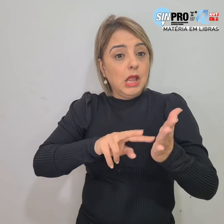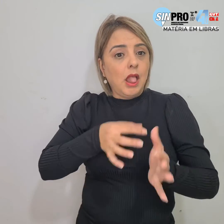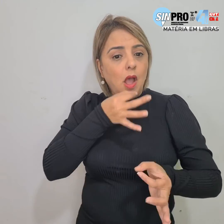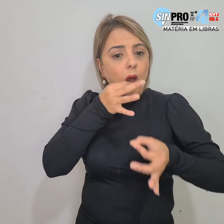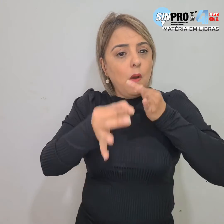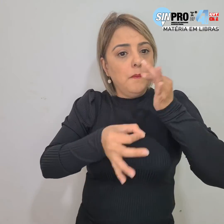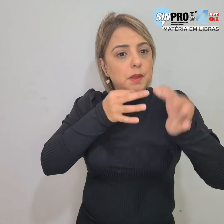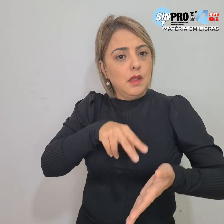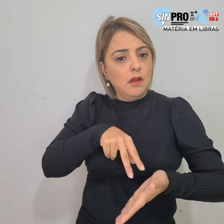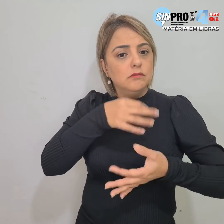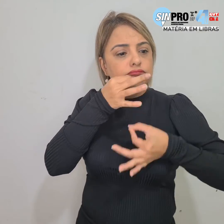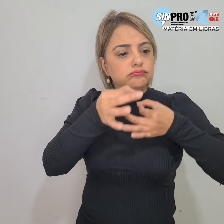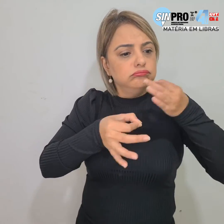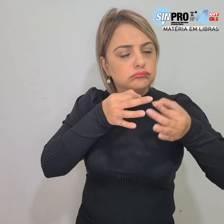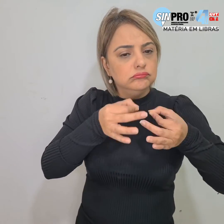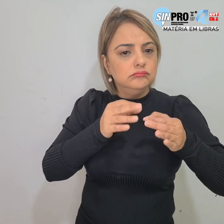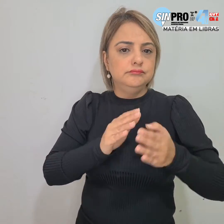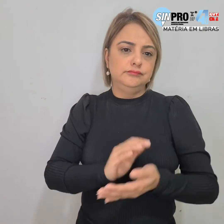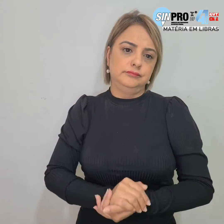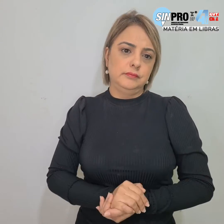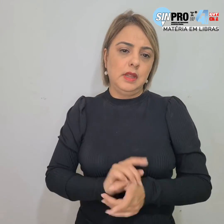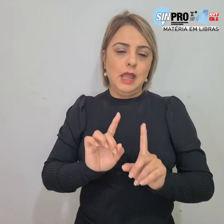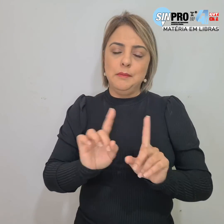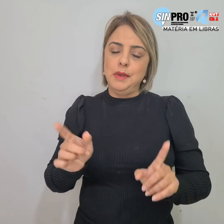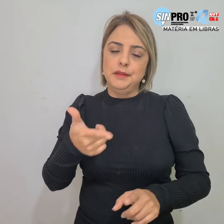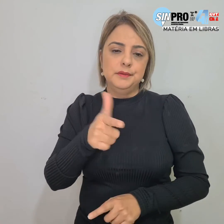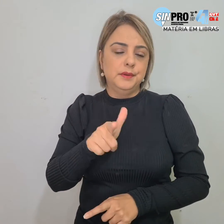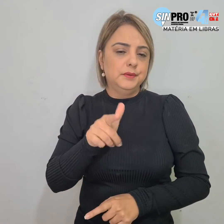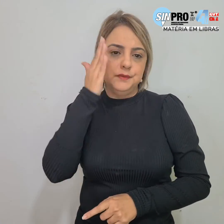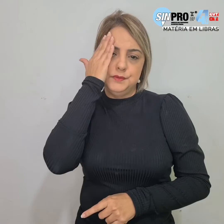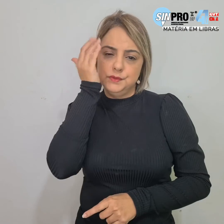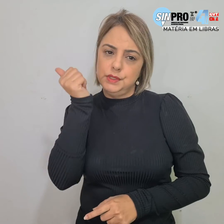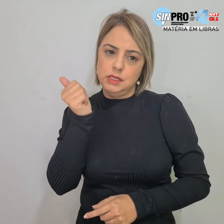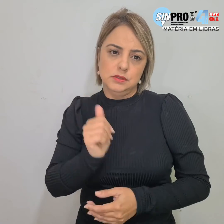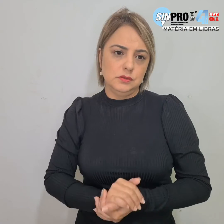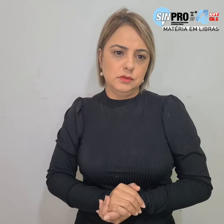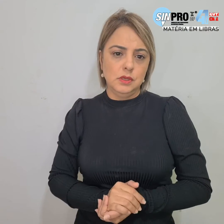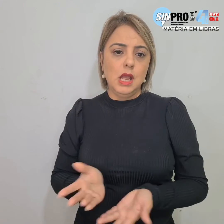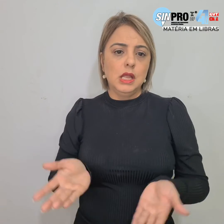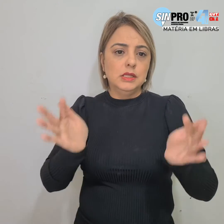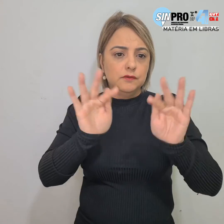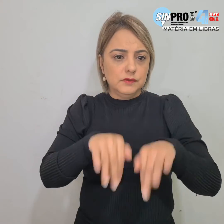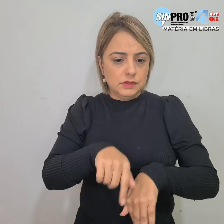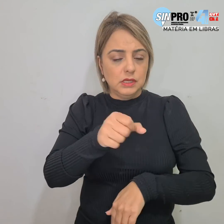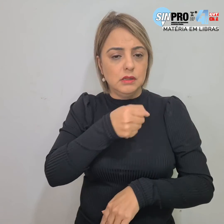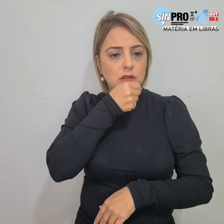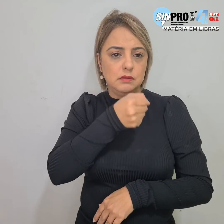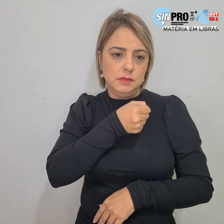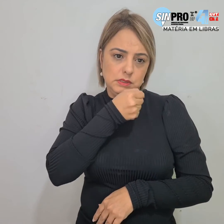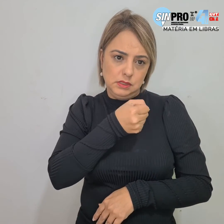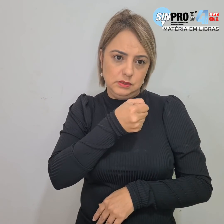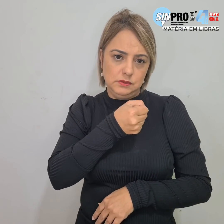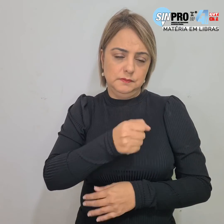críticas, mas não obteve sucesso até o fechamento dessa reportagem. Carta Capital,